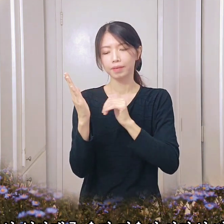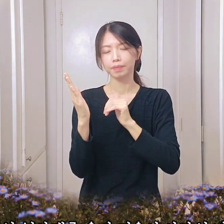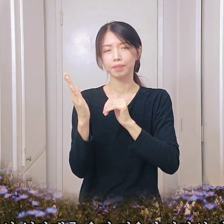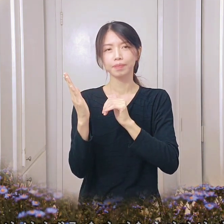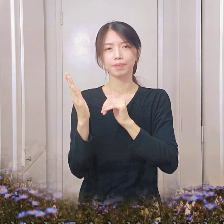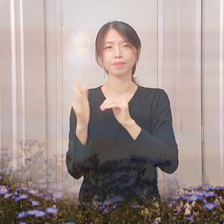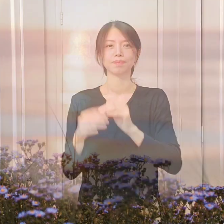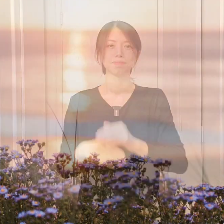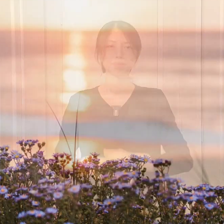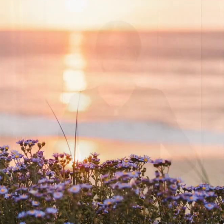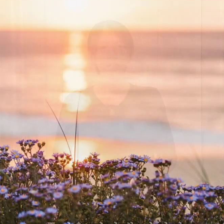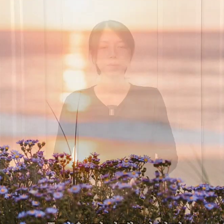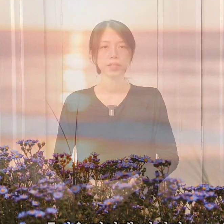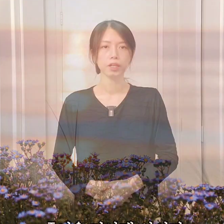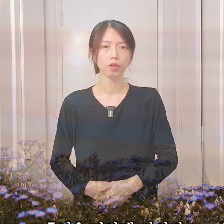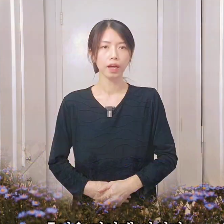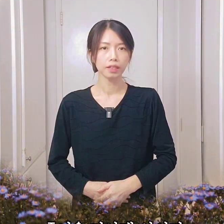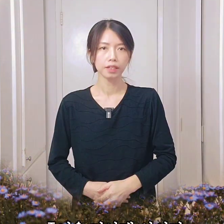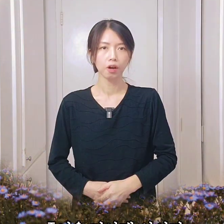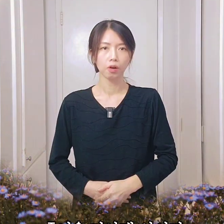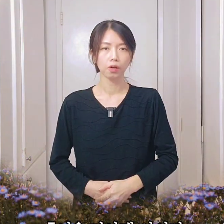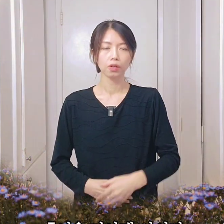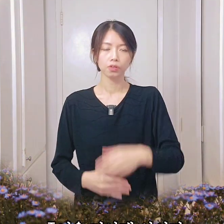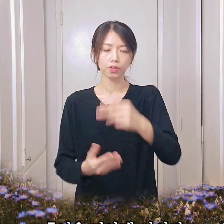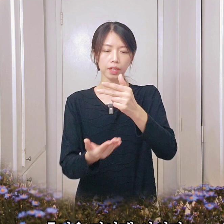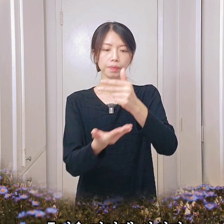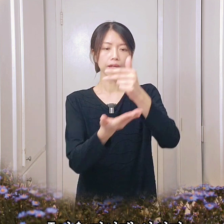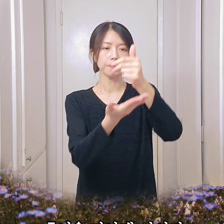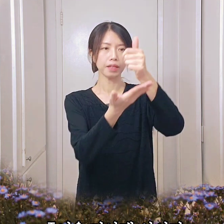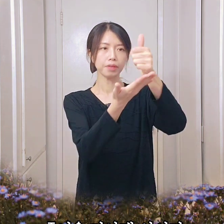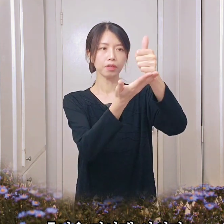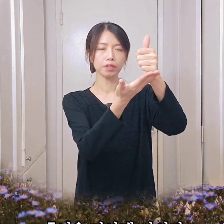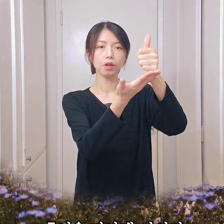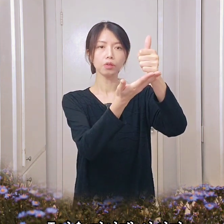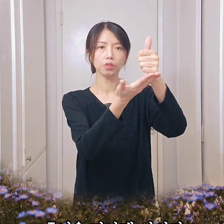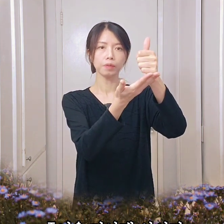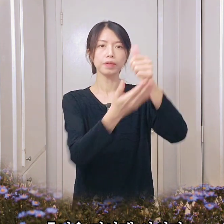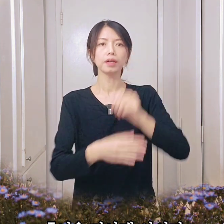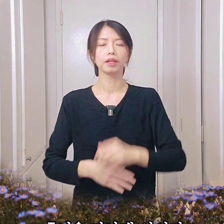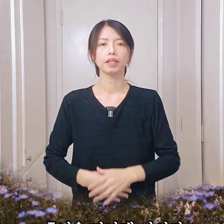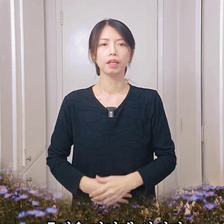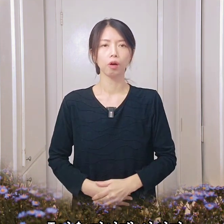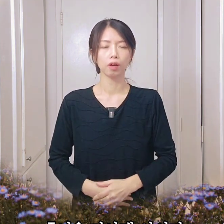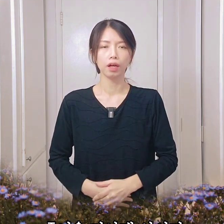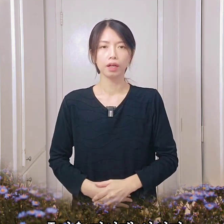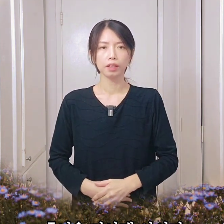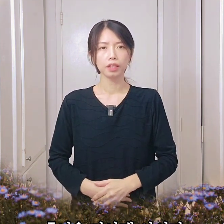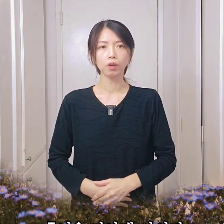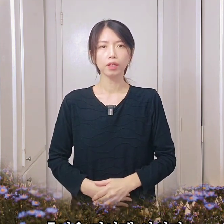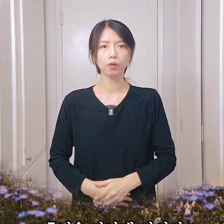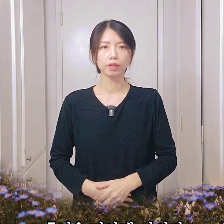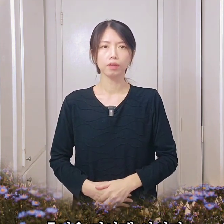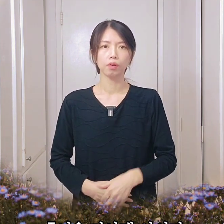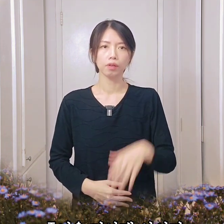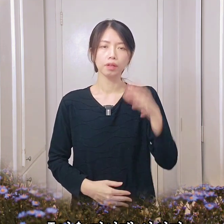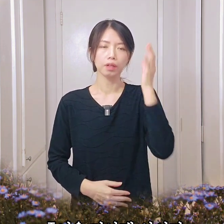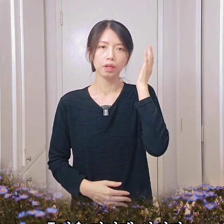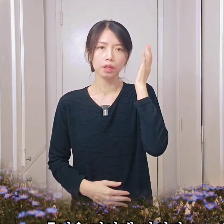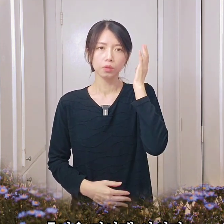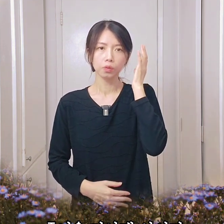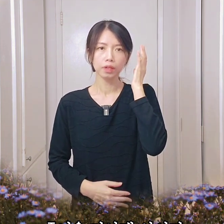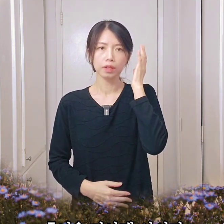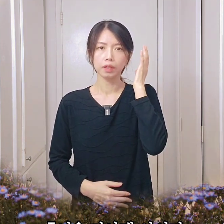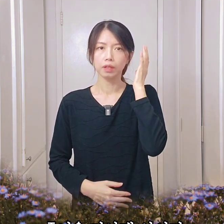비밀. 주님을 기억해 하시려. 주님, 아까 말씀드렸죠? 주님을 기억이라고 한 뜻의